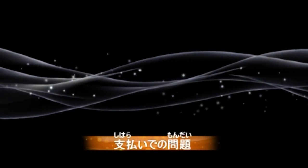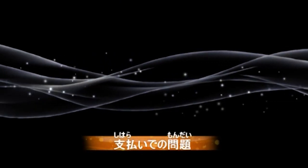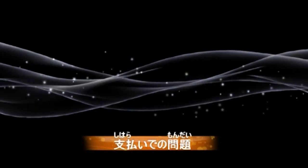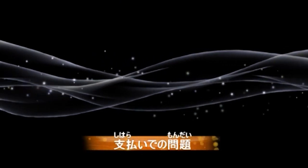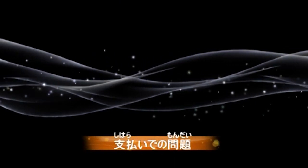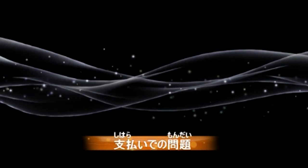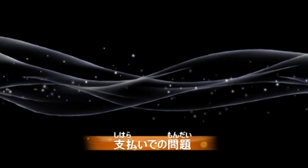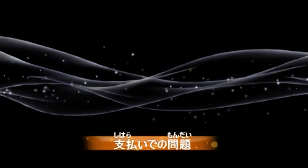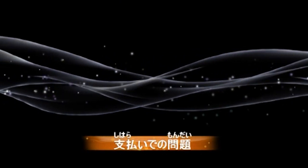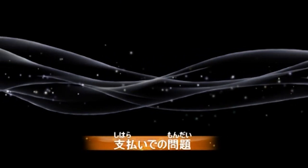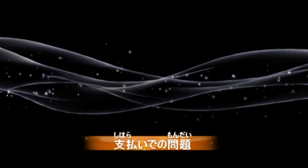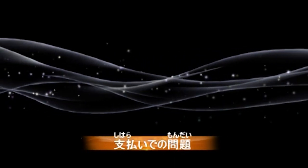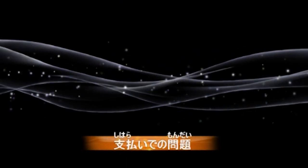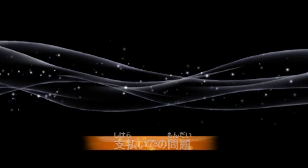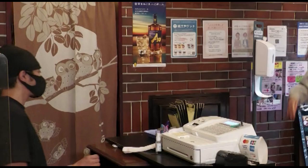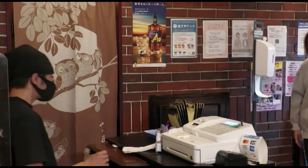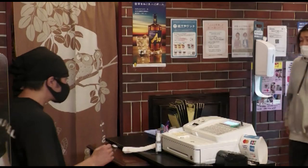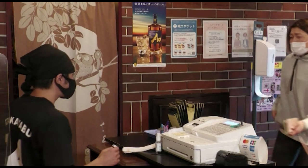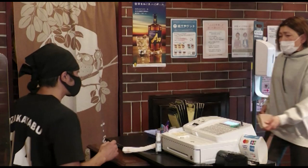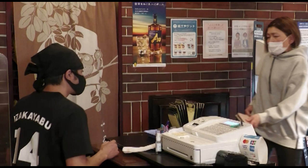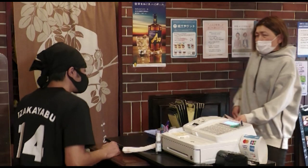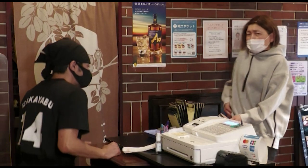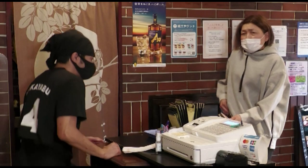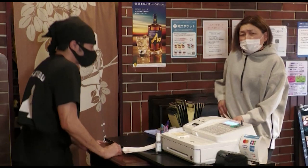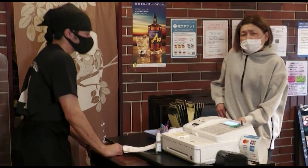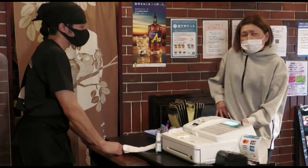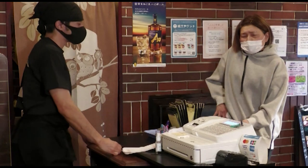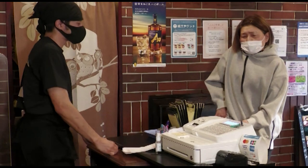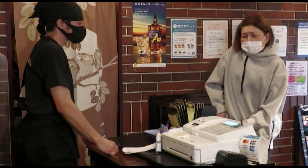支払いでの問題。